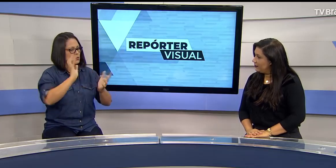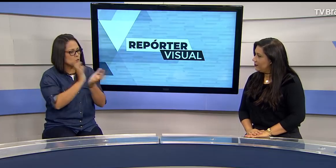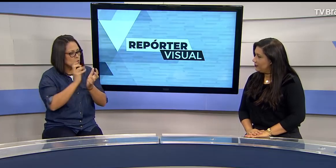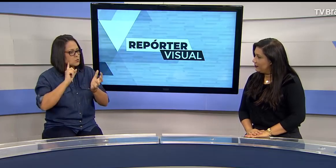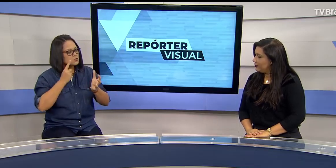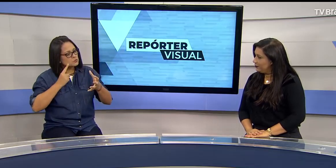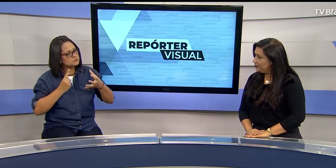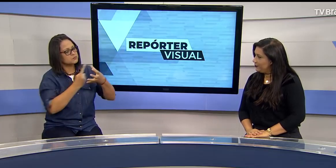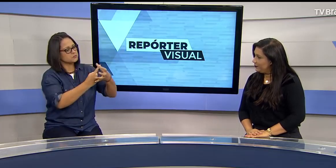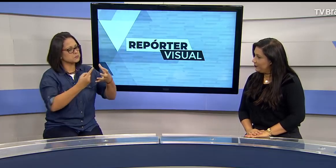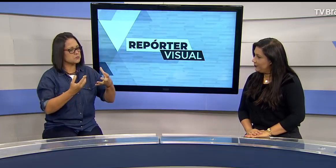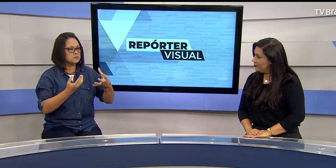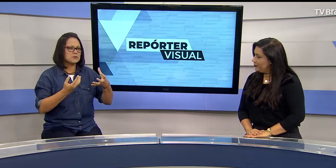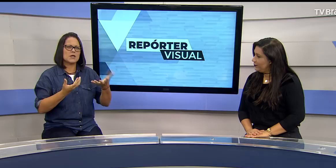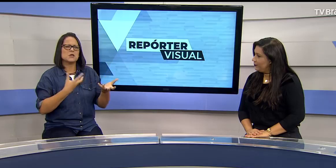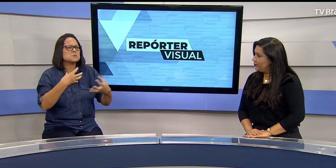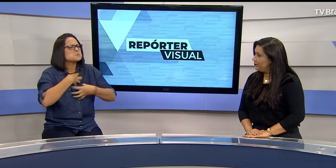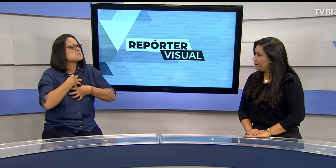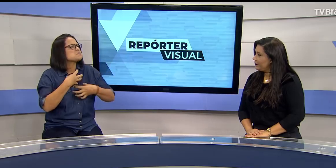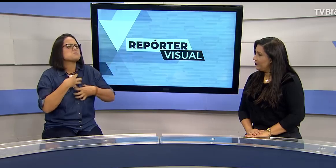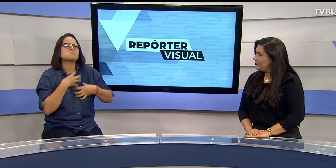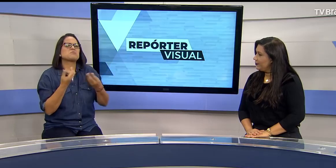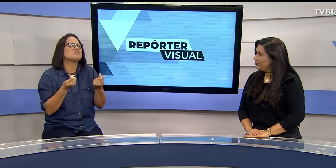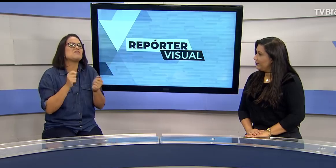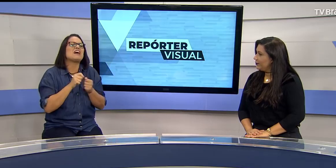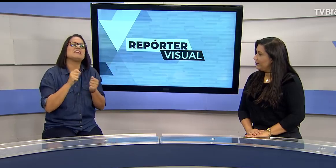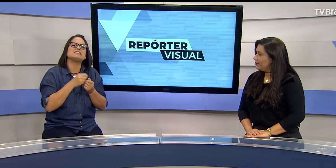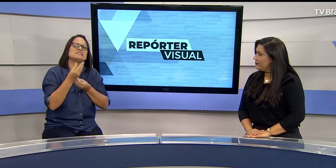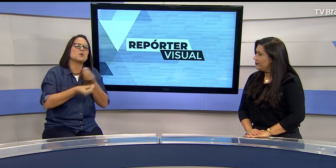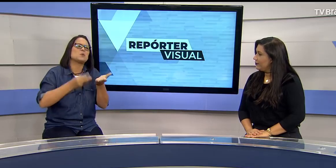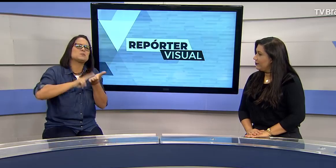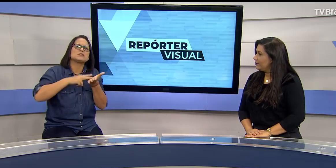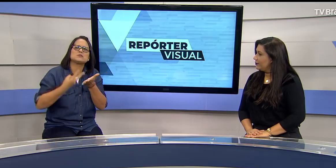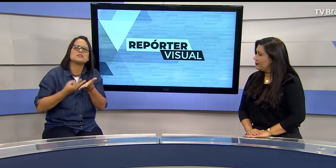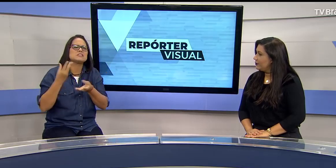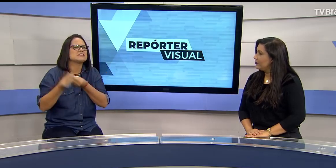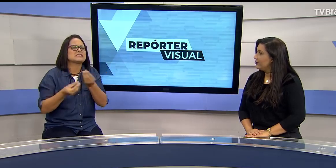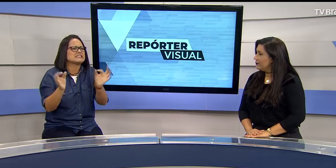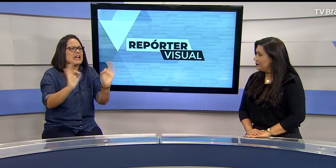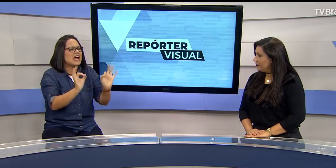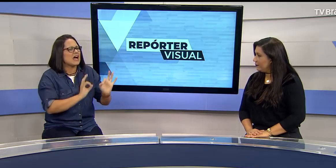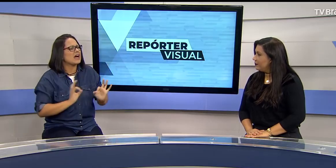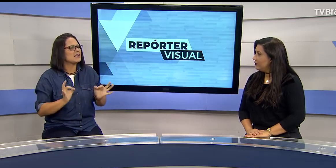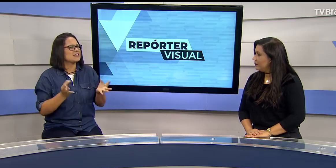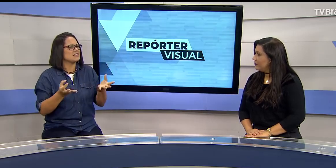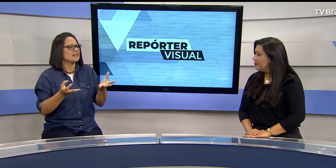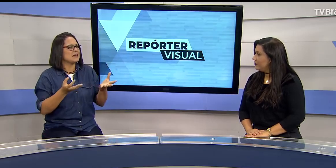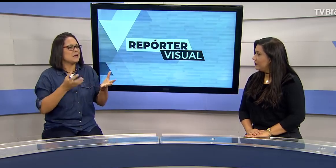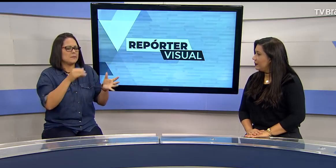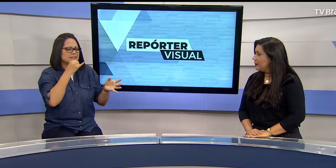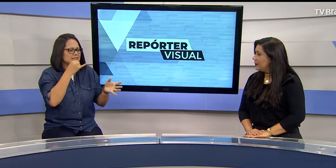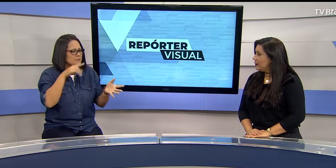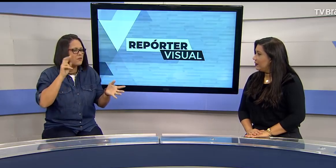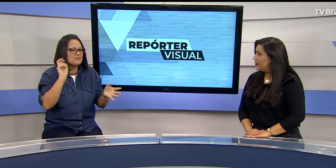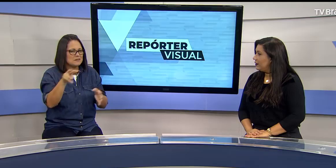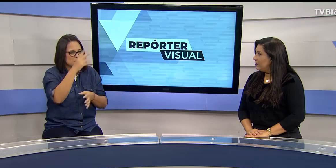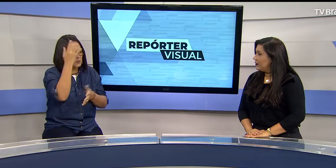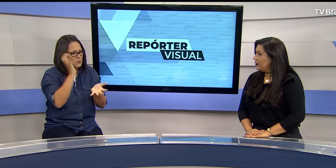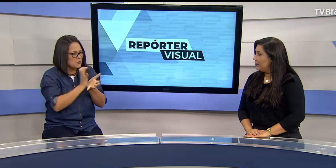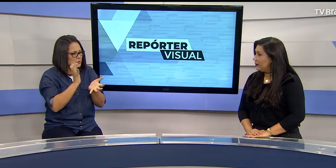surdos, lembro de ter a sensação de que nenhuma atividade na igreja era para mim, sabe? Tinham os corais e